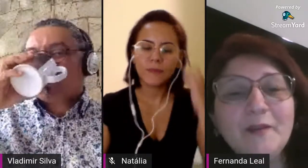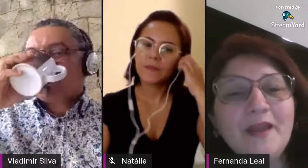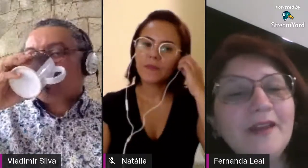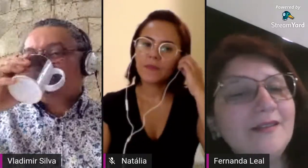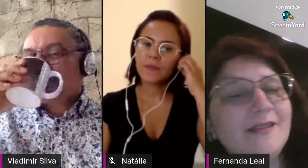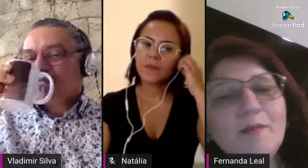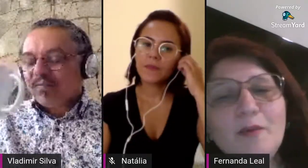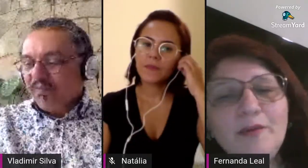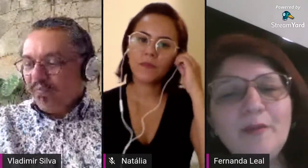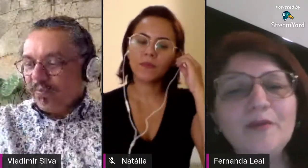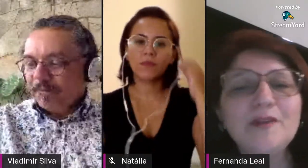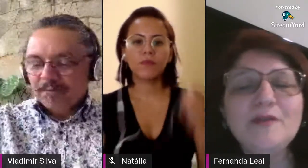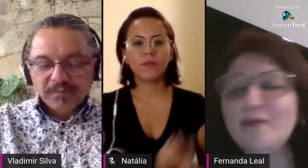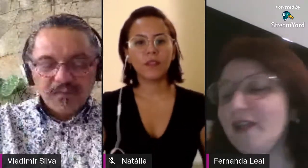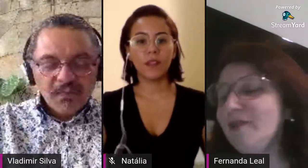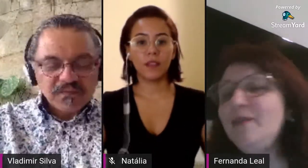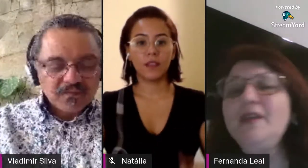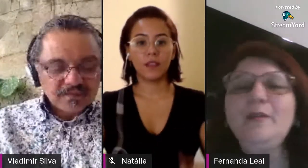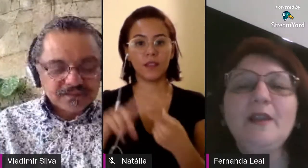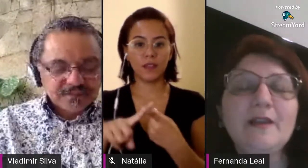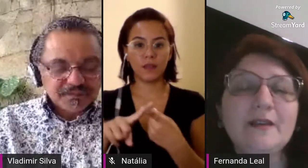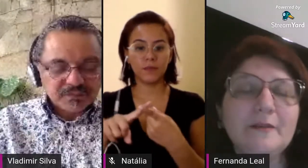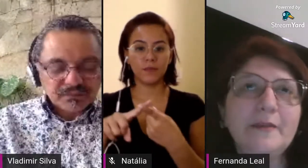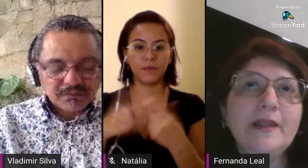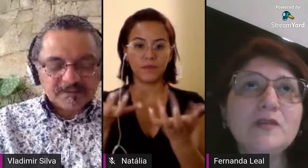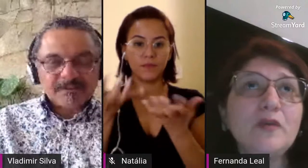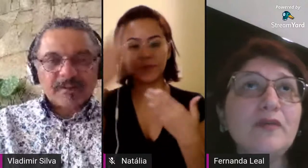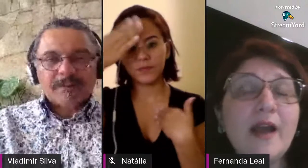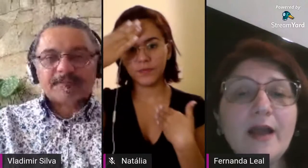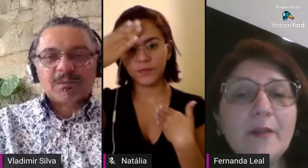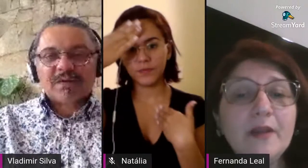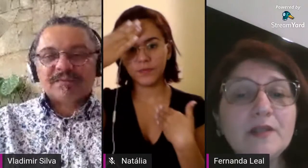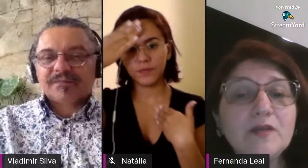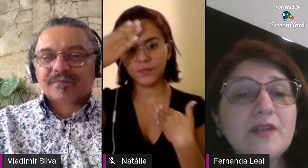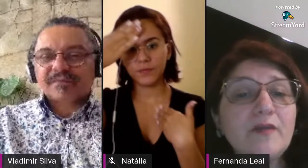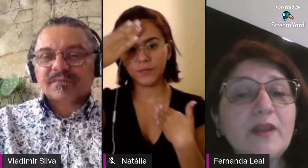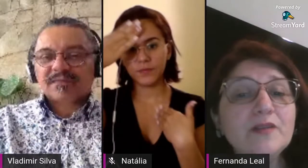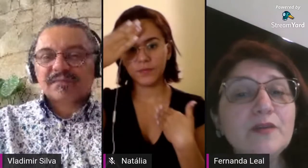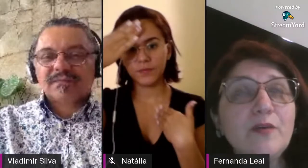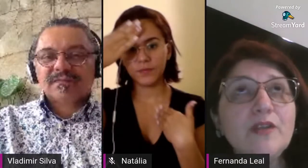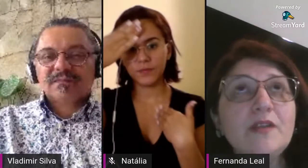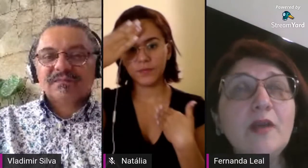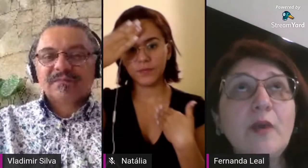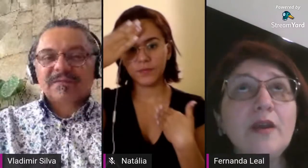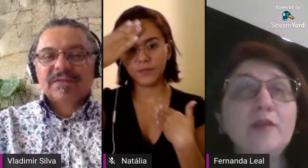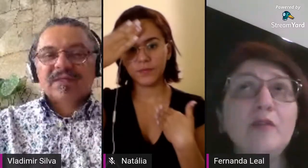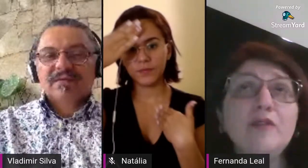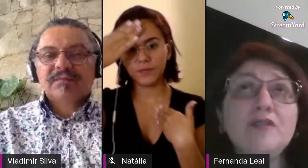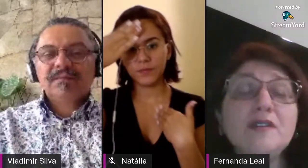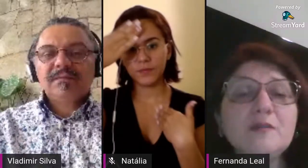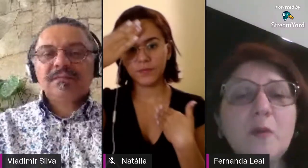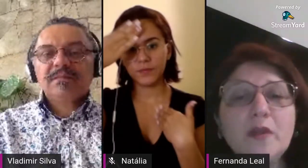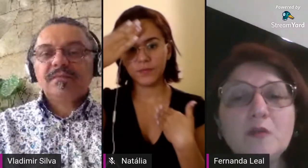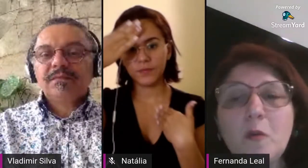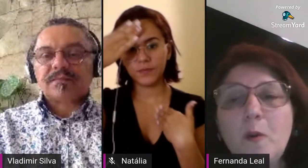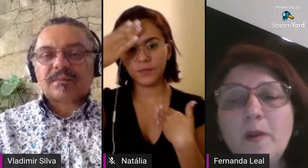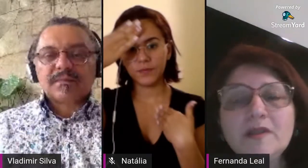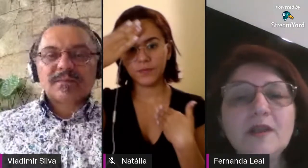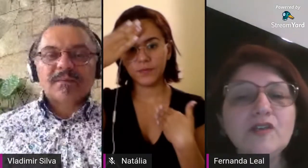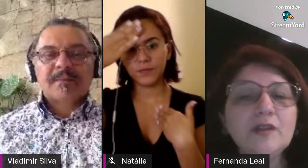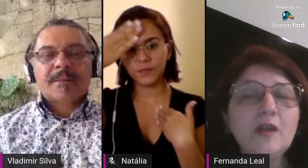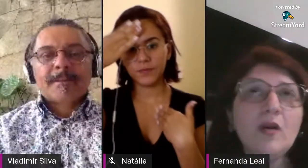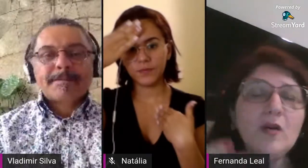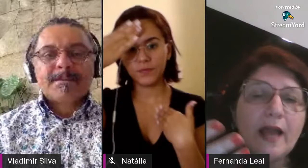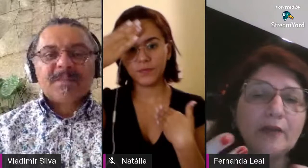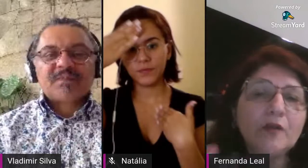Então, também agradecer muito ao professor Vladimir pela sua fala, pelas suas reflexões, né? Eu tenho visto esses momentos como momentos